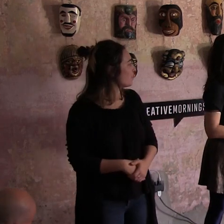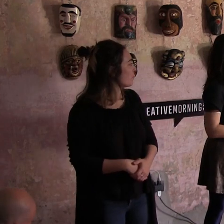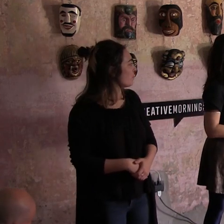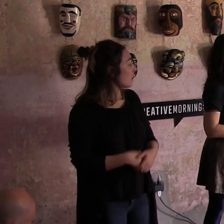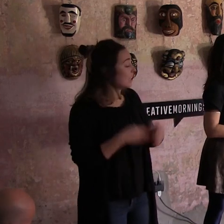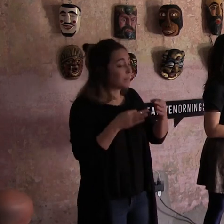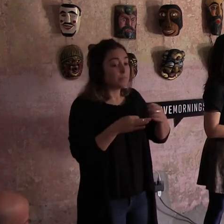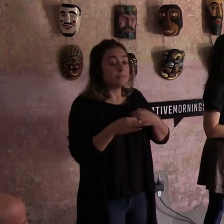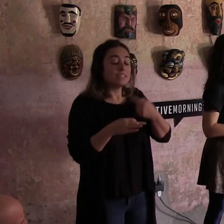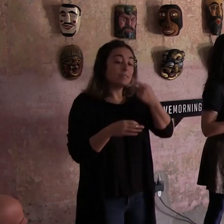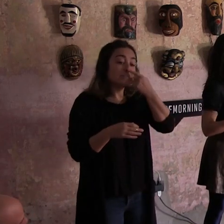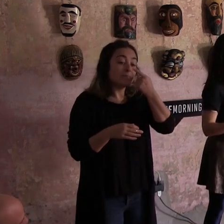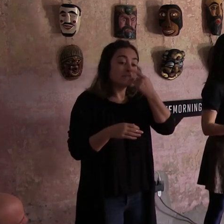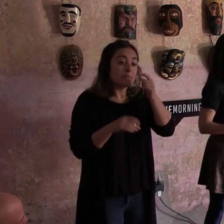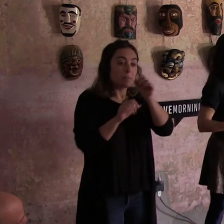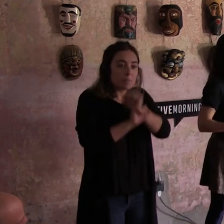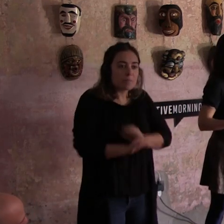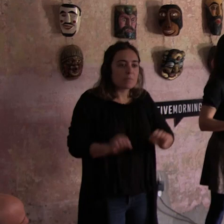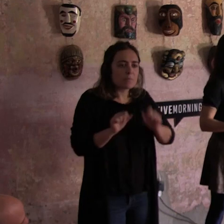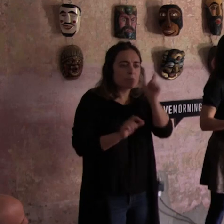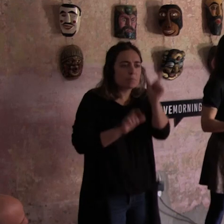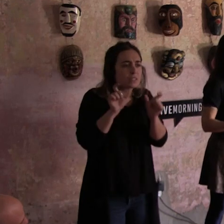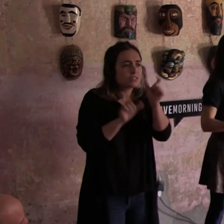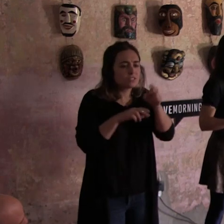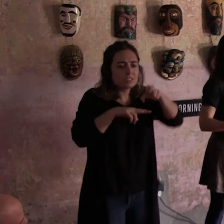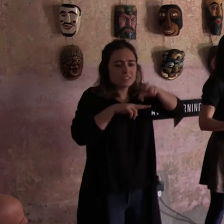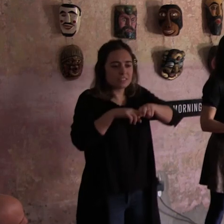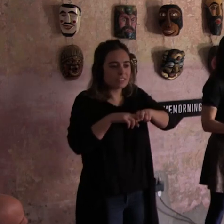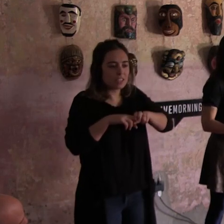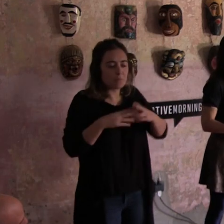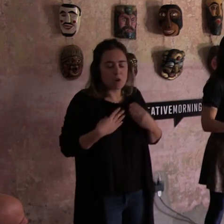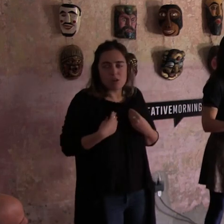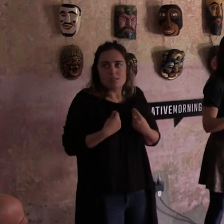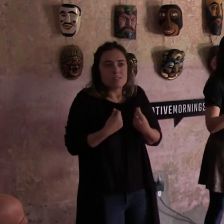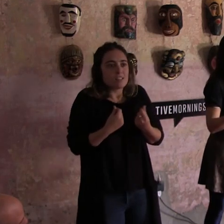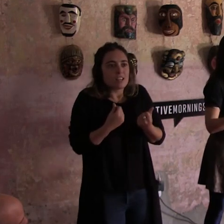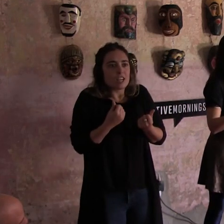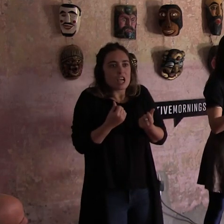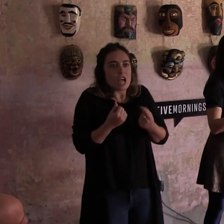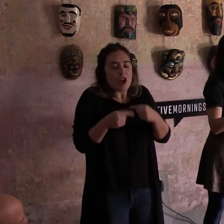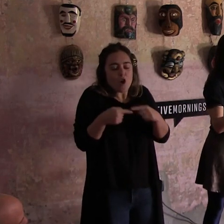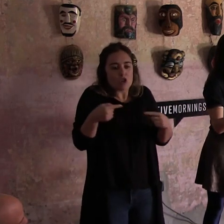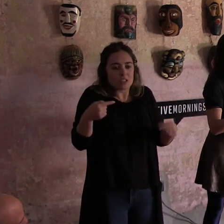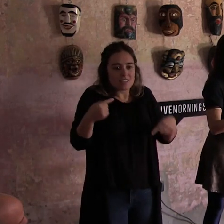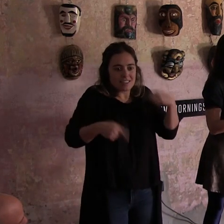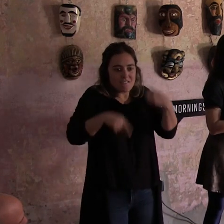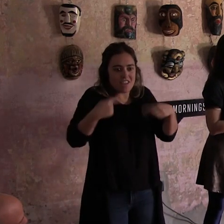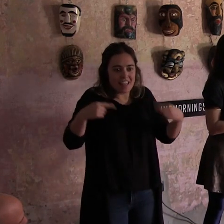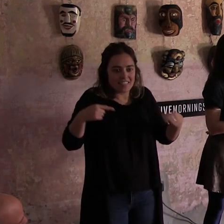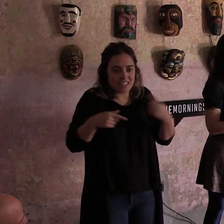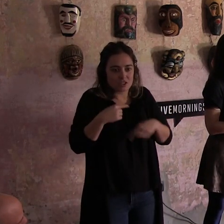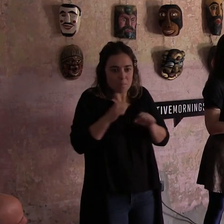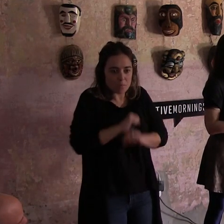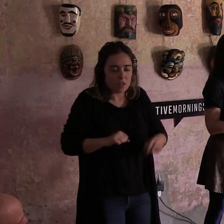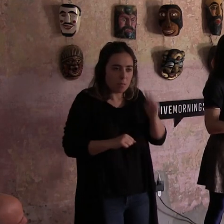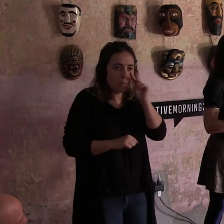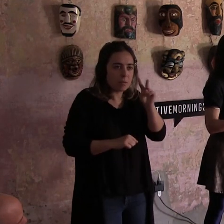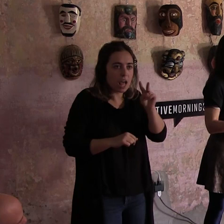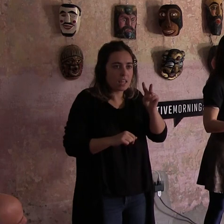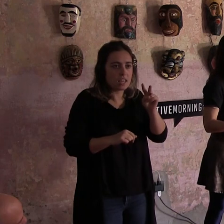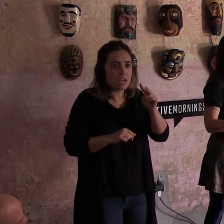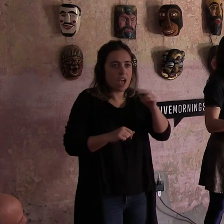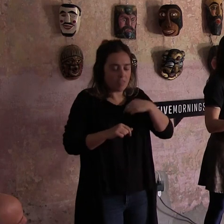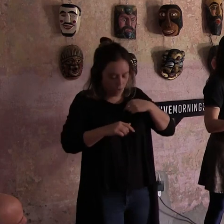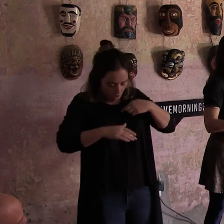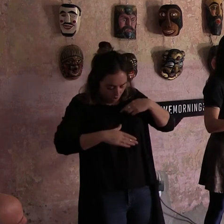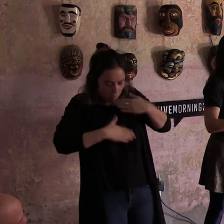lo que más me interesa es eso, de que la gente se siente, que experimente, que le pasen cosas. Y eso, cuando salen de ver los espectáculos,